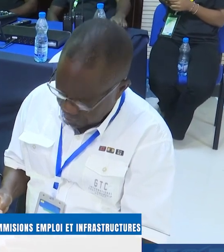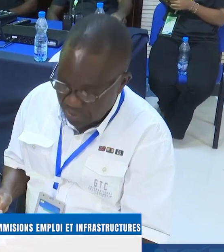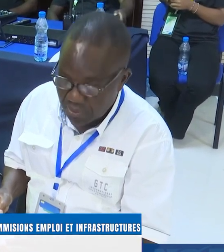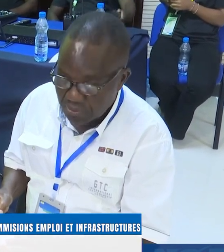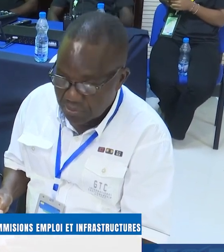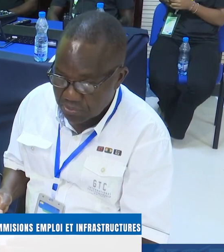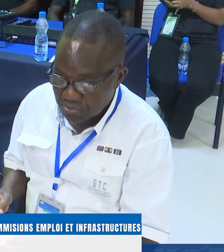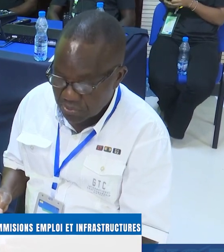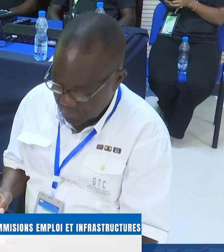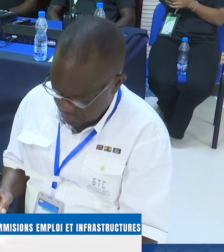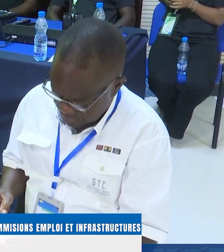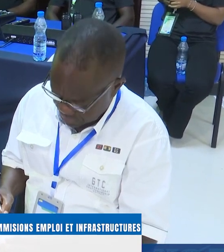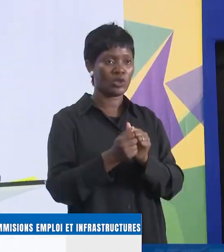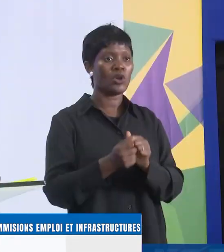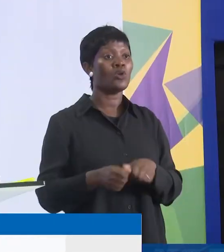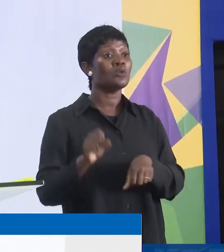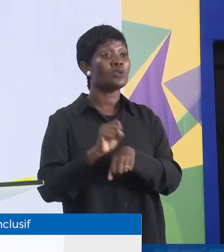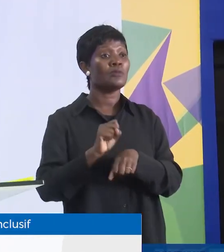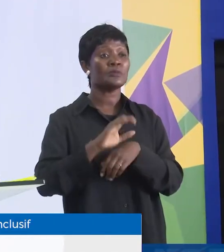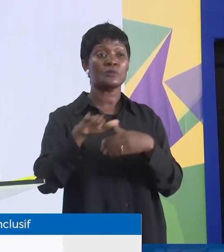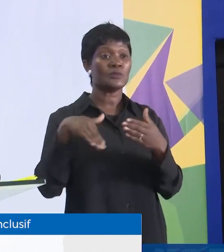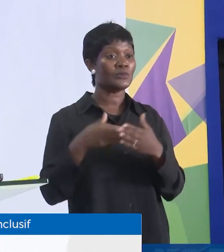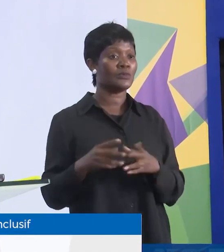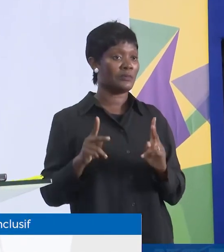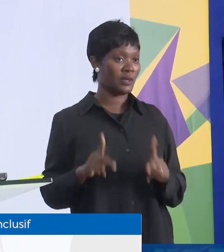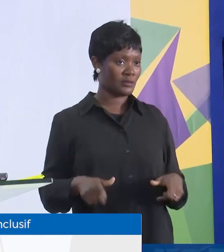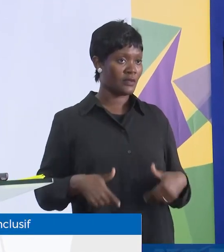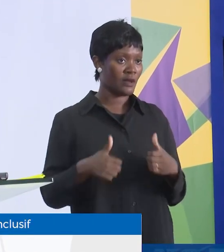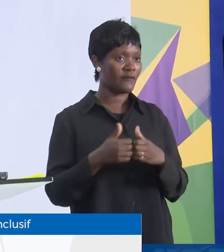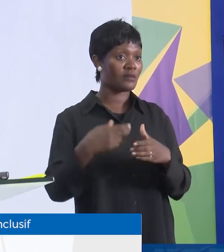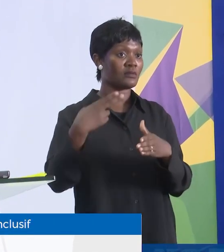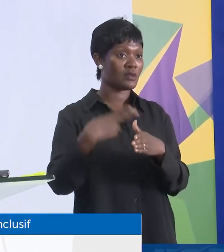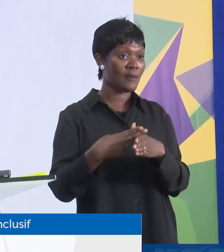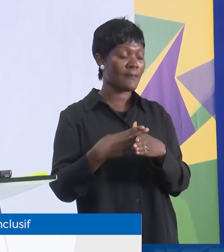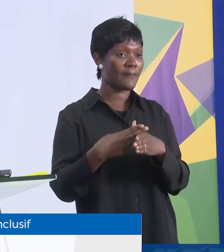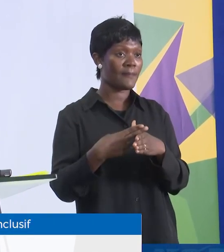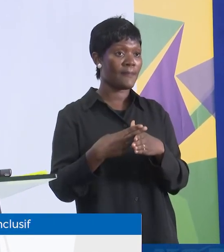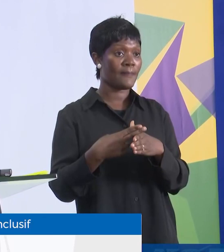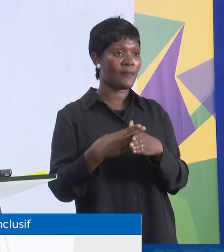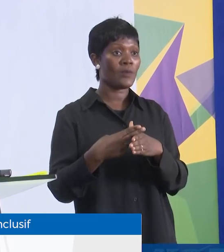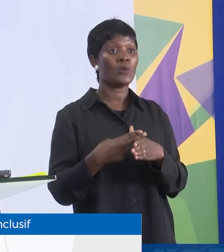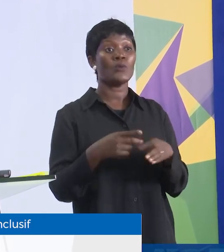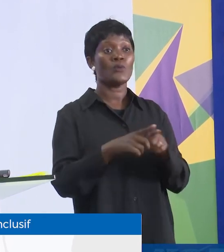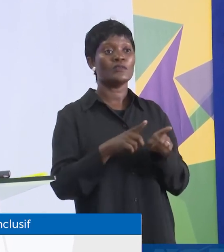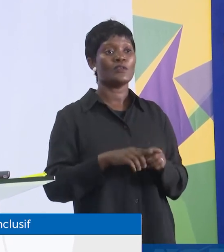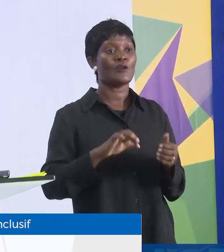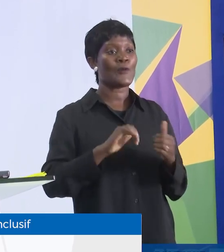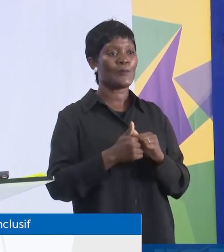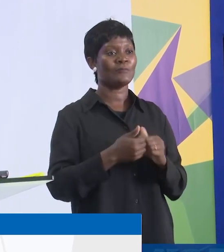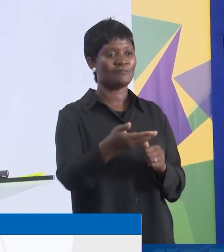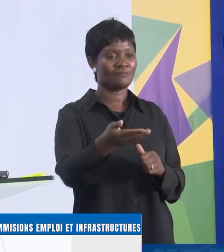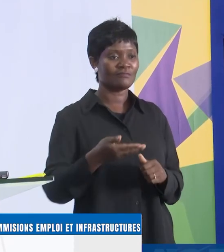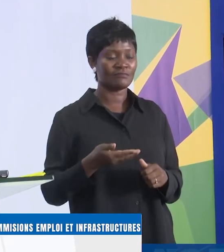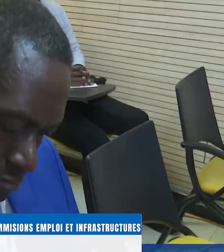sur l'emploi de toute personne vivant avec un handicap, sur le recrutement de la main d